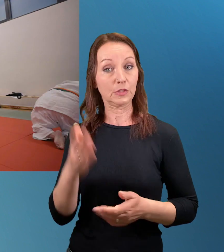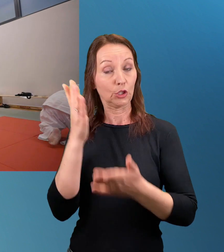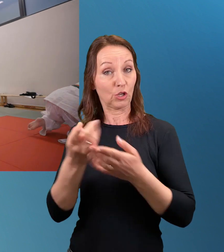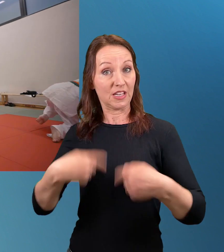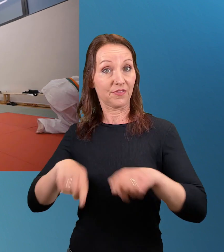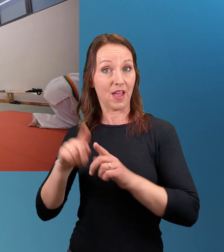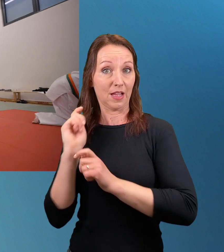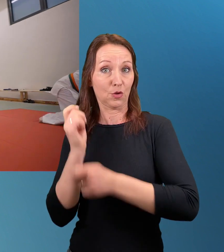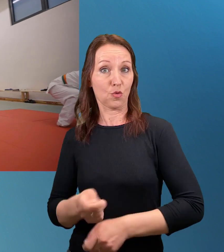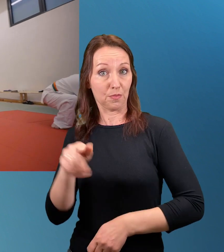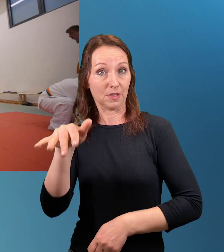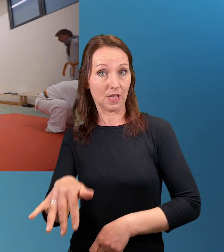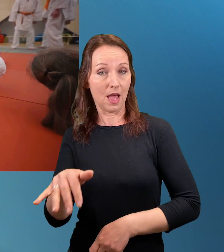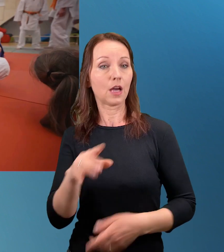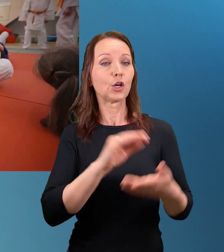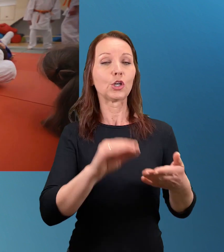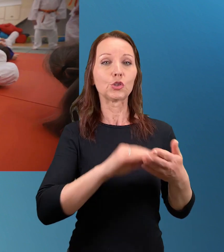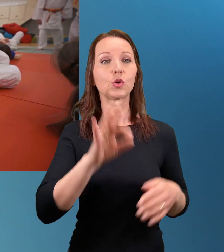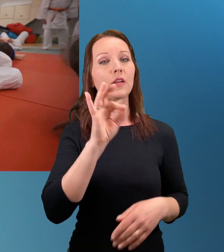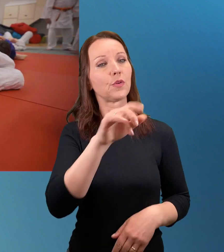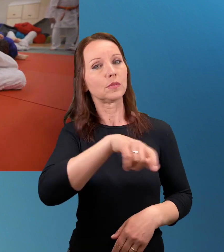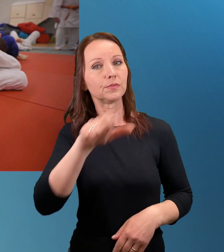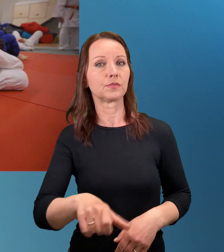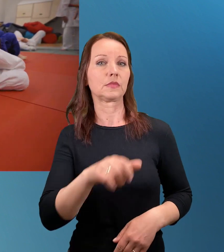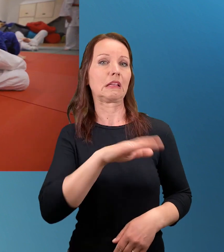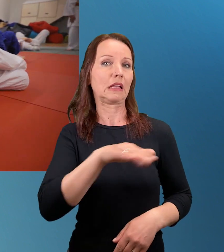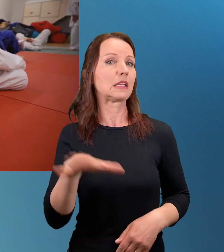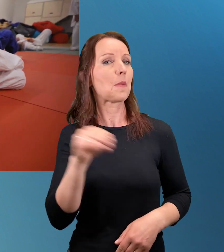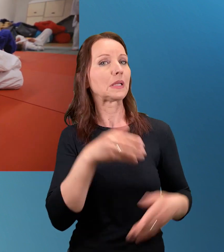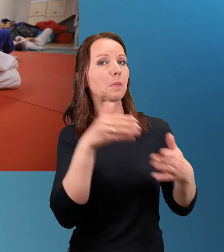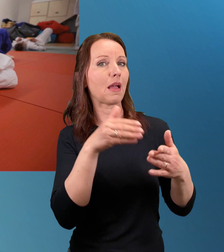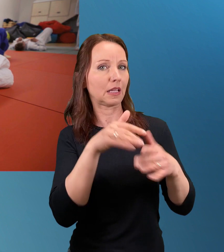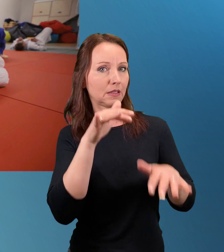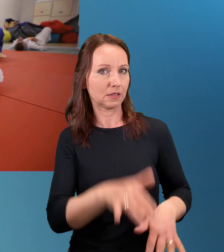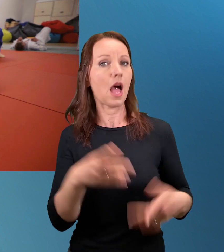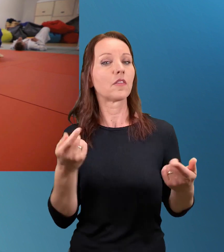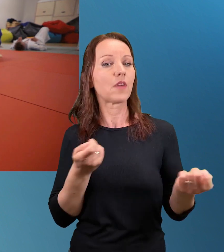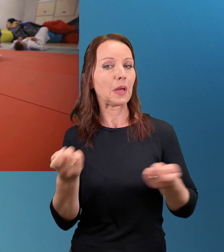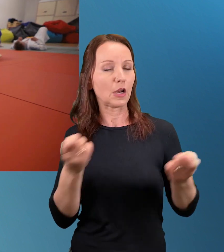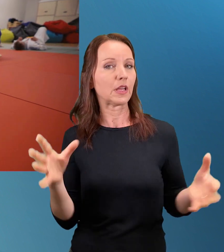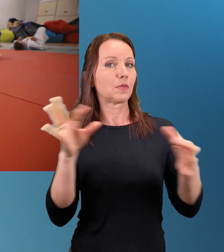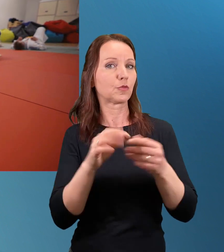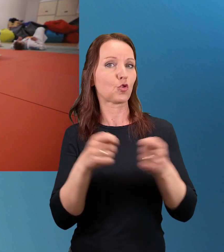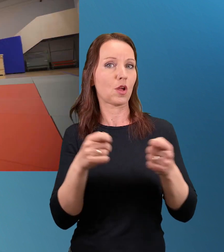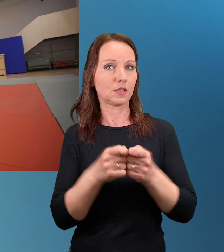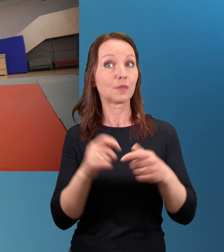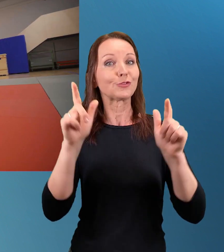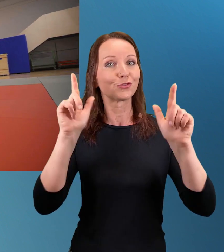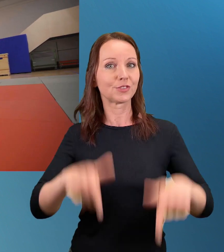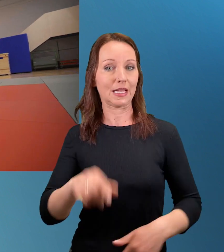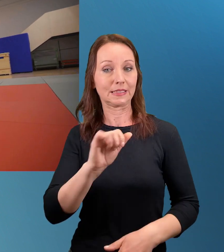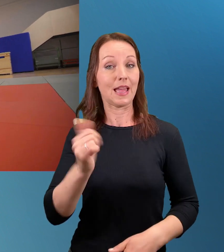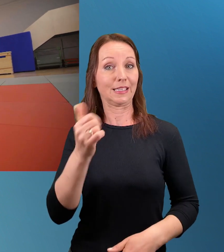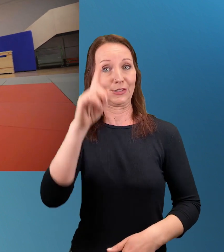existierenden Judo-Club und einer Schule für beeinträchtigte Kinder. Der Startschuss für Deutschlands erste Judo-Gruppe für